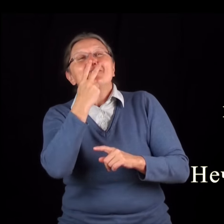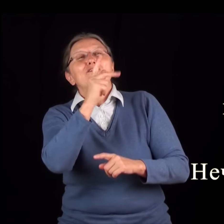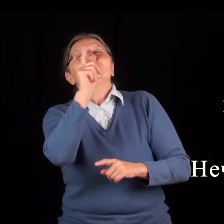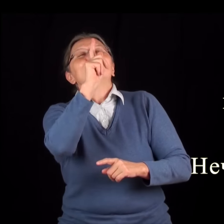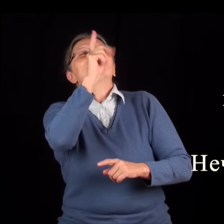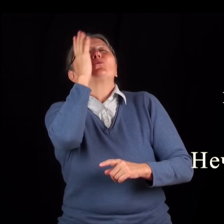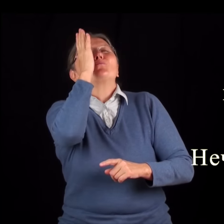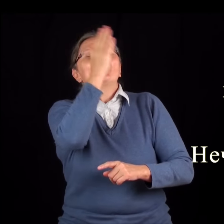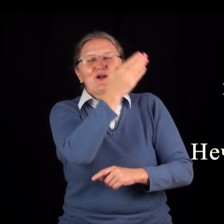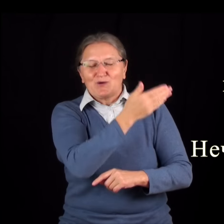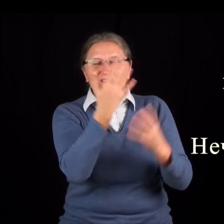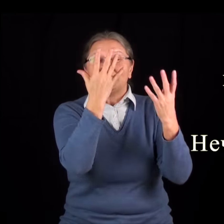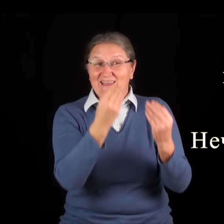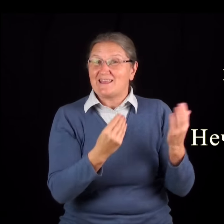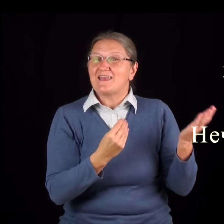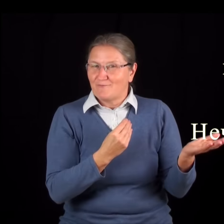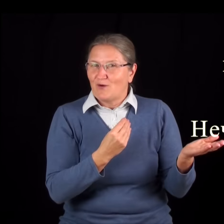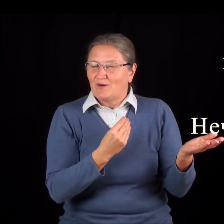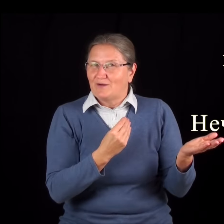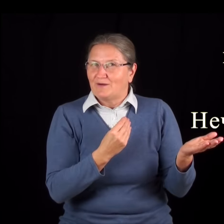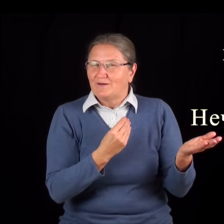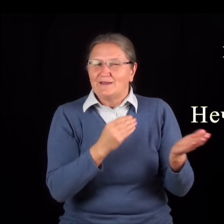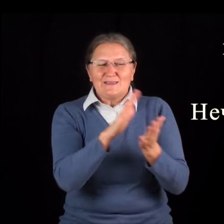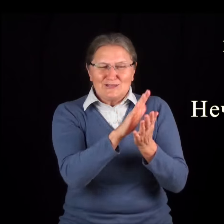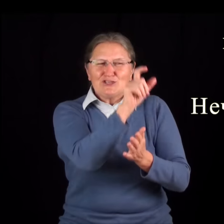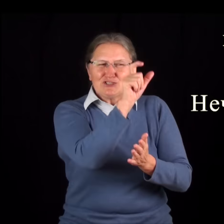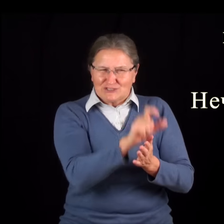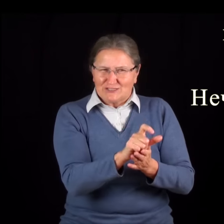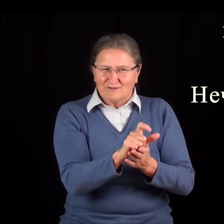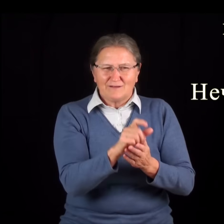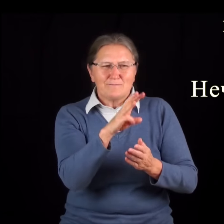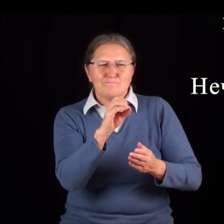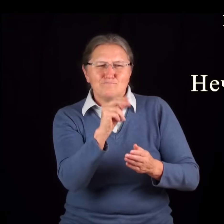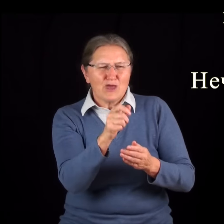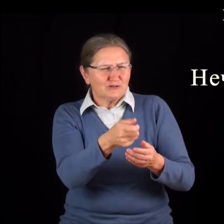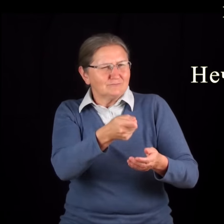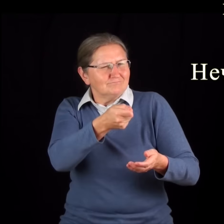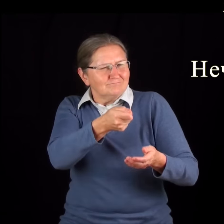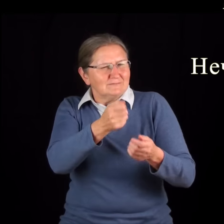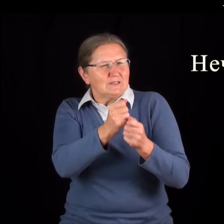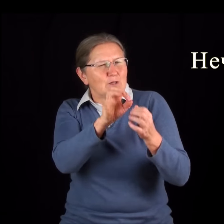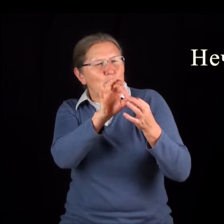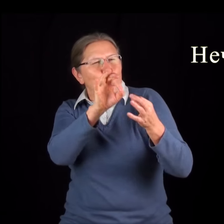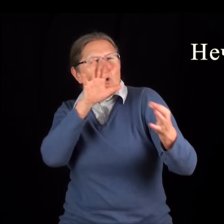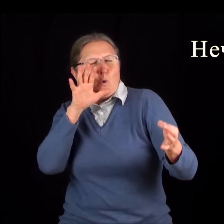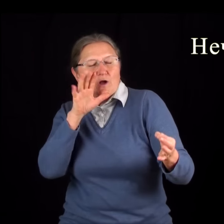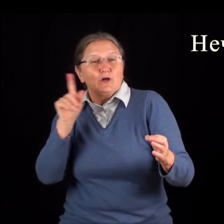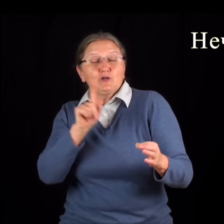ибо видит, что приходит день его. Нечестивые обнажают меч и натягивают лук свой,